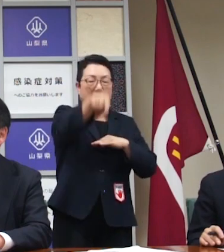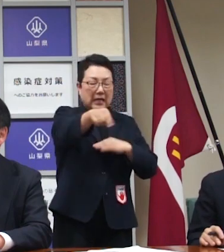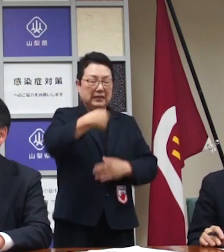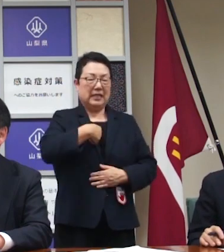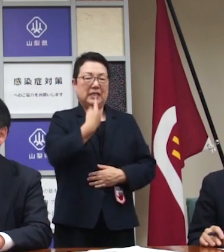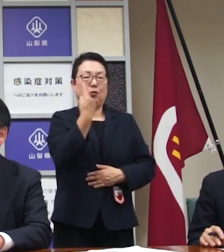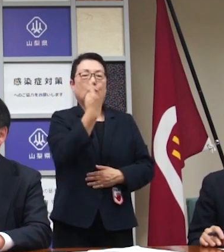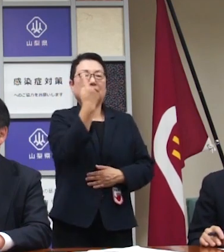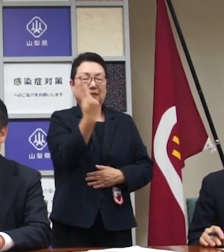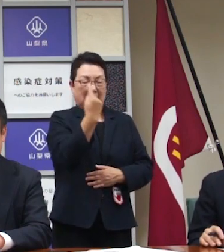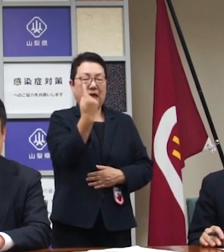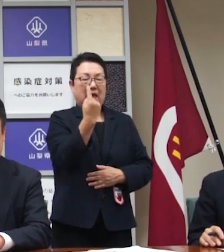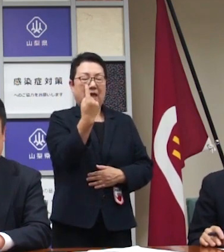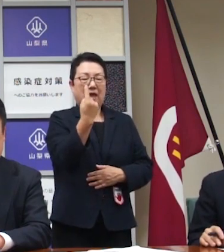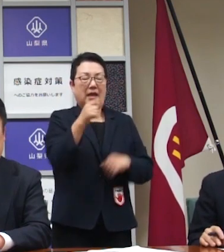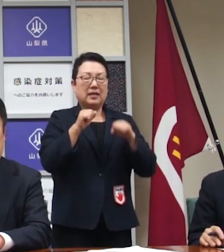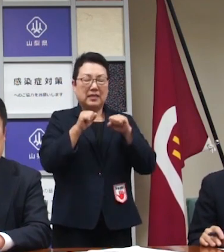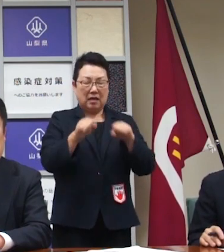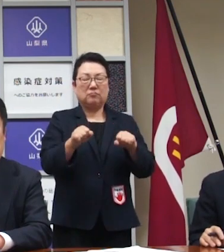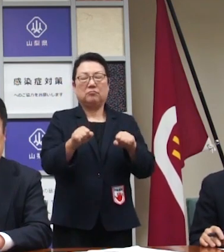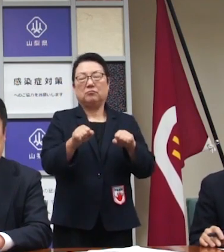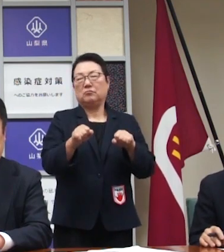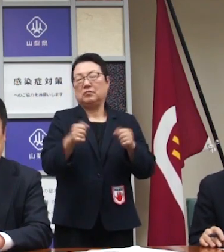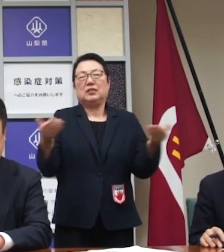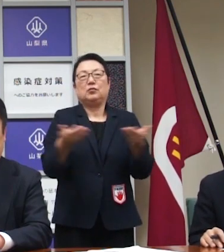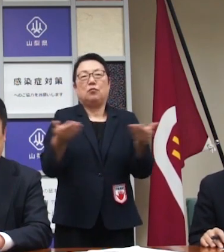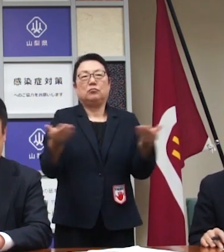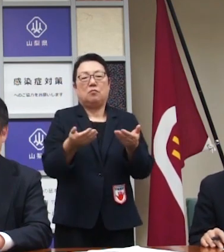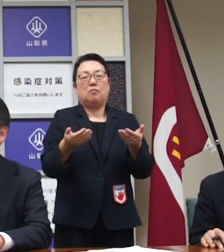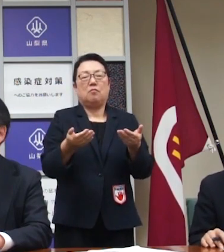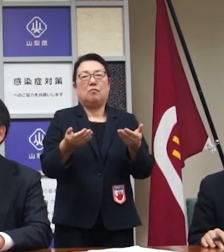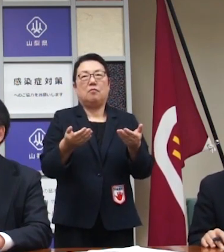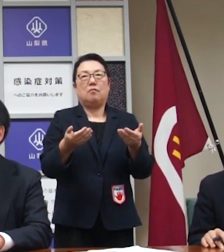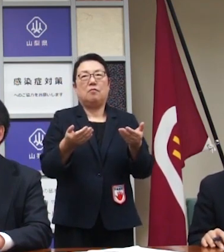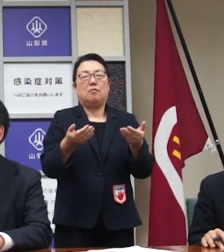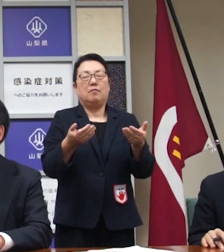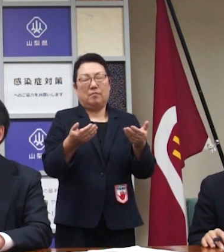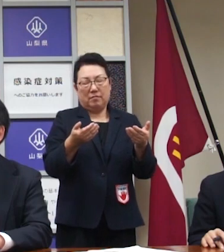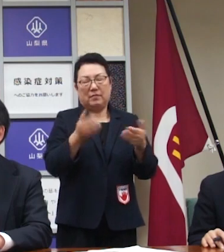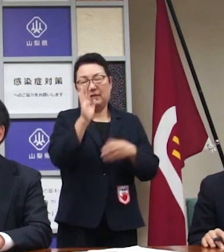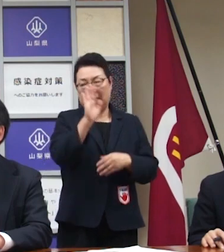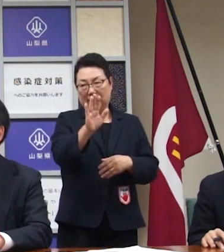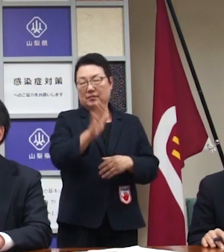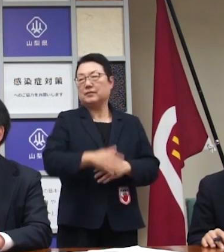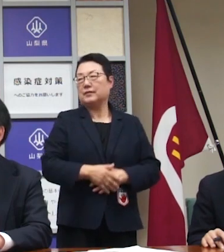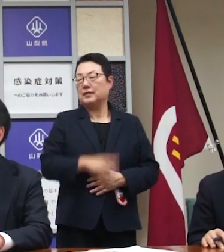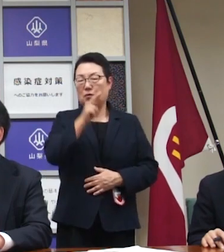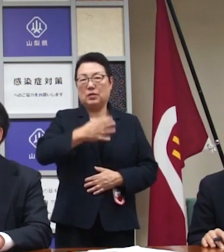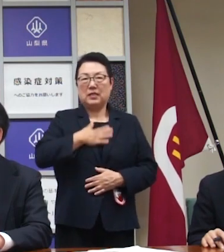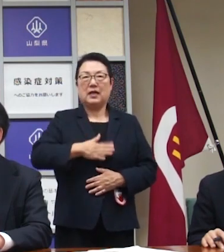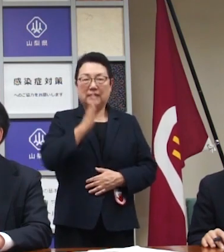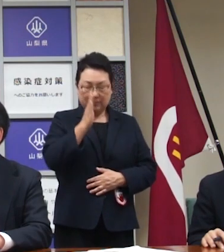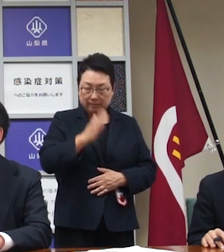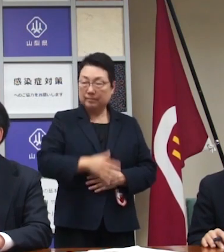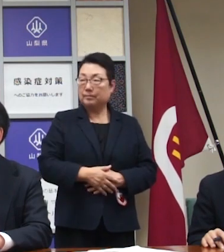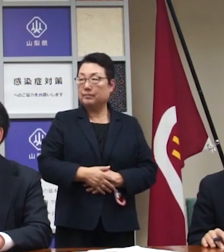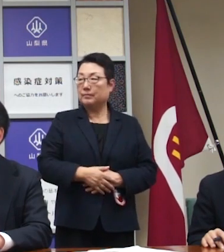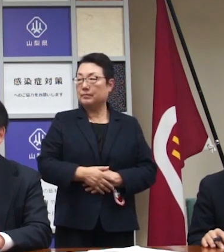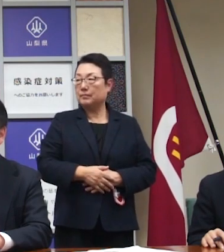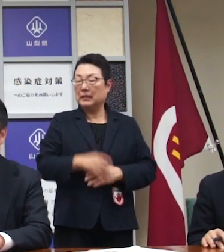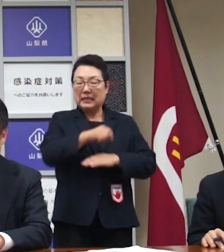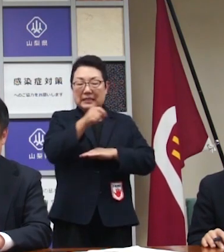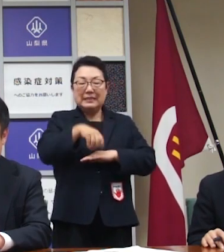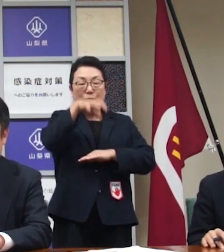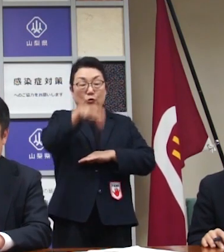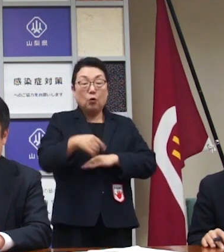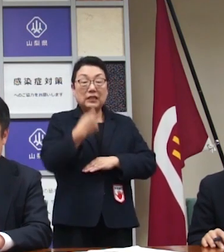人で、やる業務だったということでご理解をいただきたいと思います。 この事務所とかに行